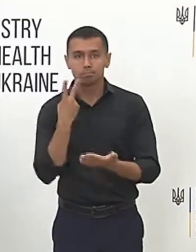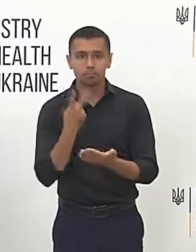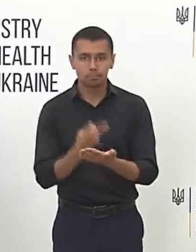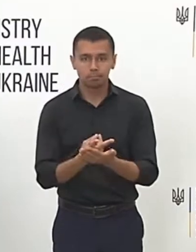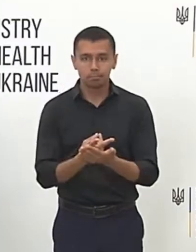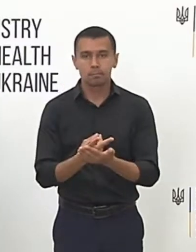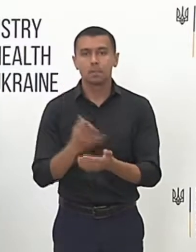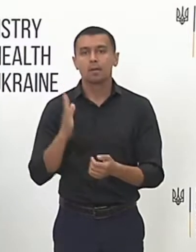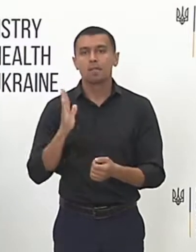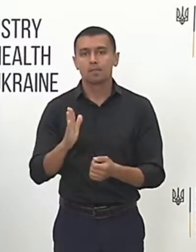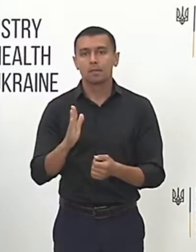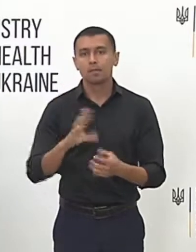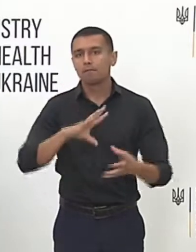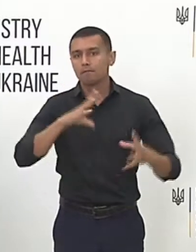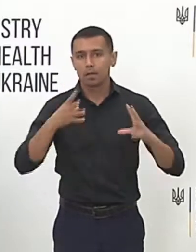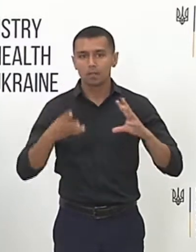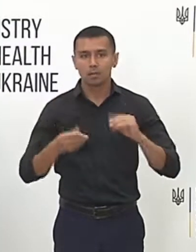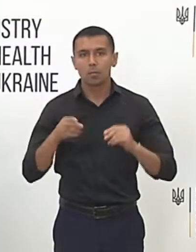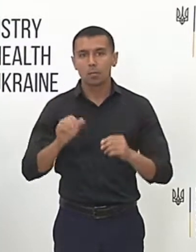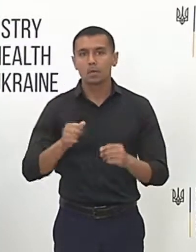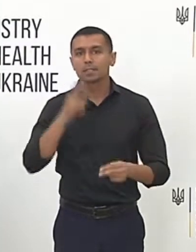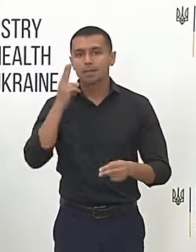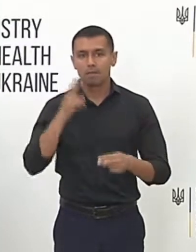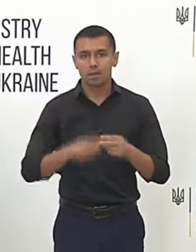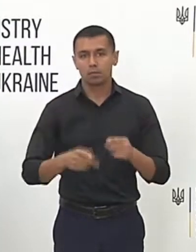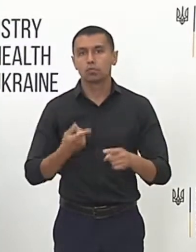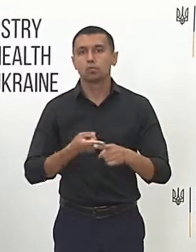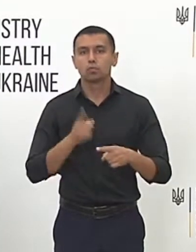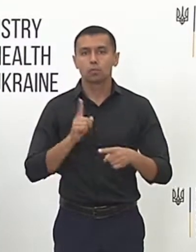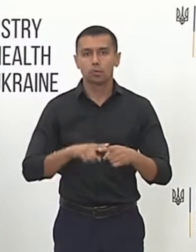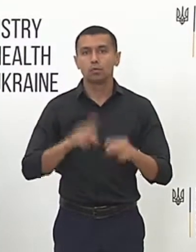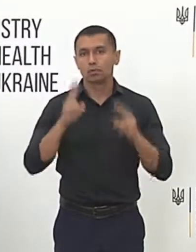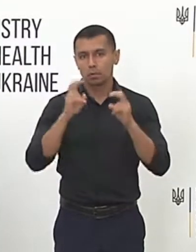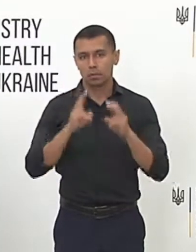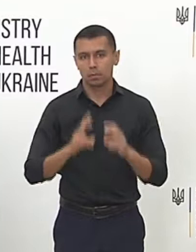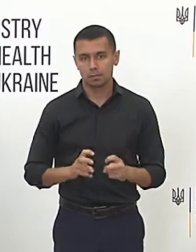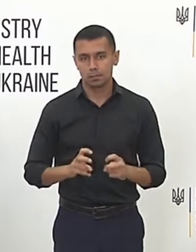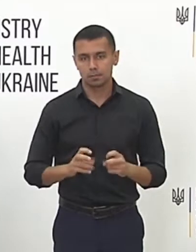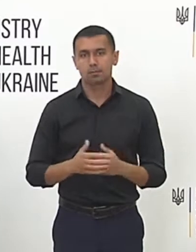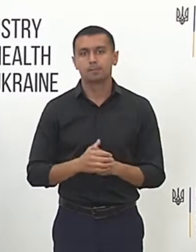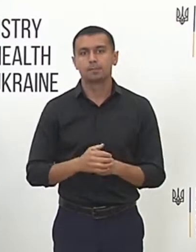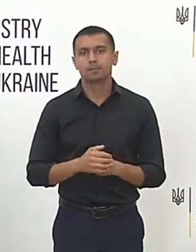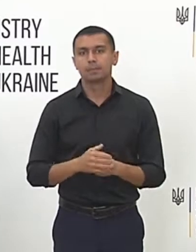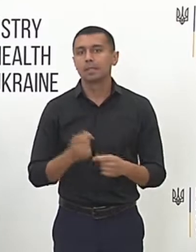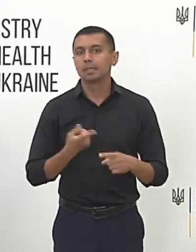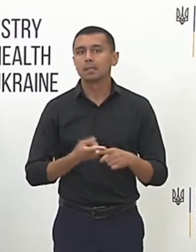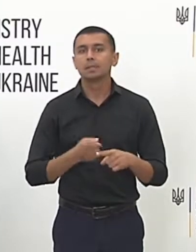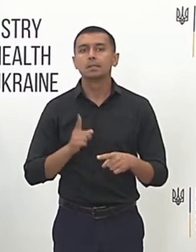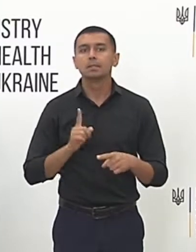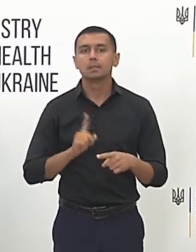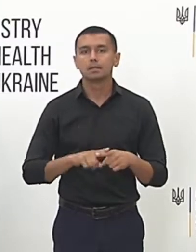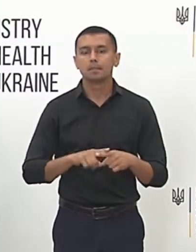відображається в висновках по завершенню цього дослідження.